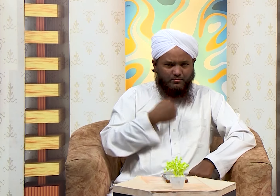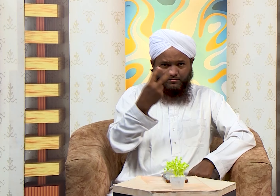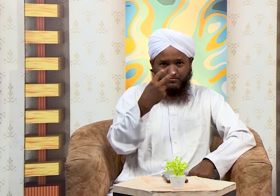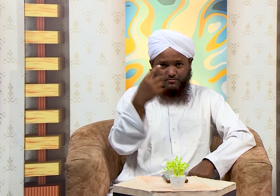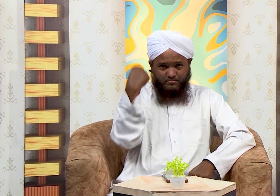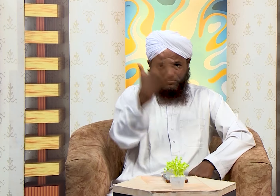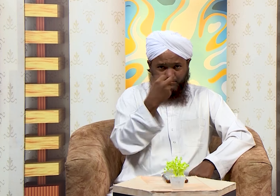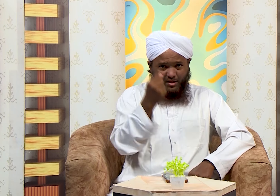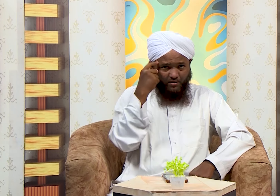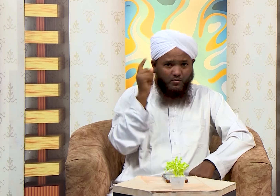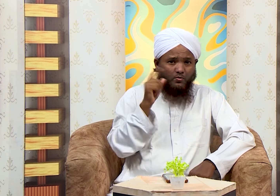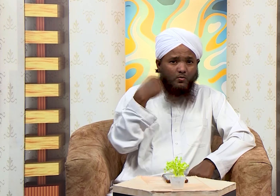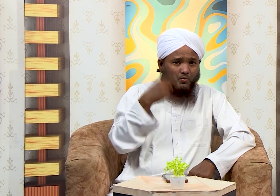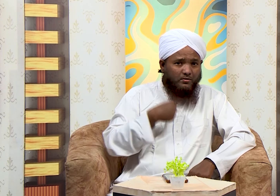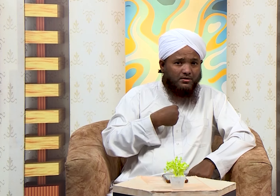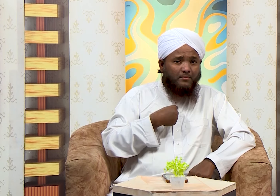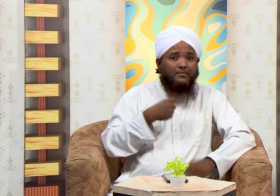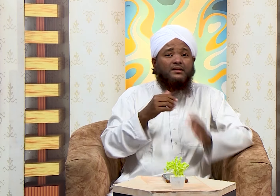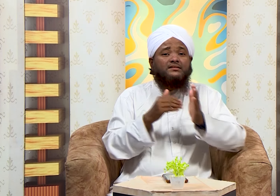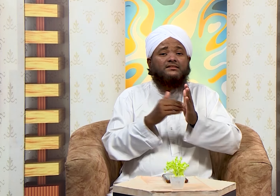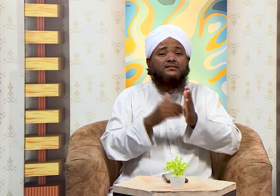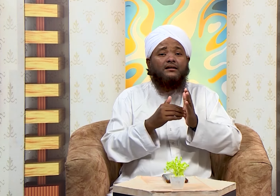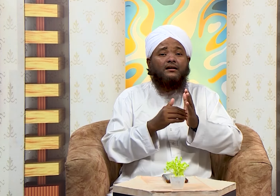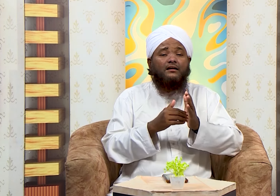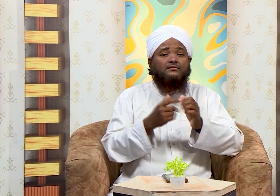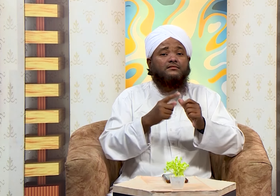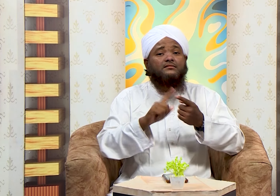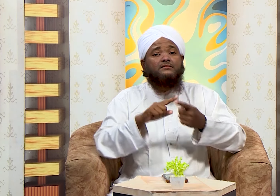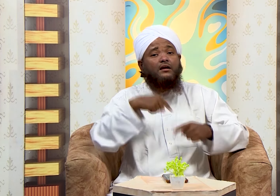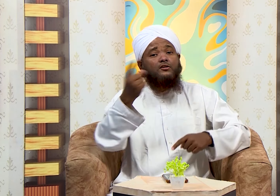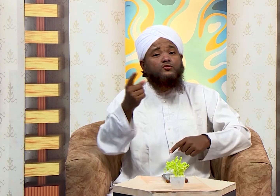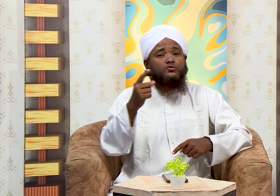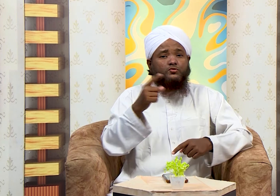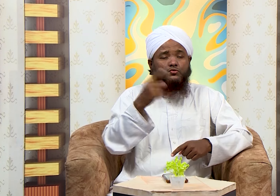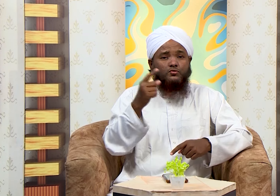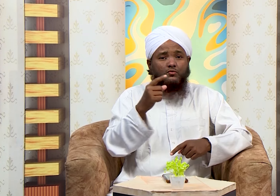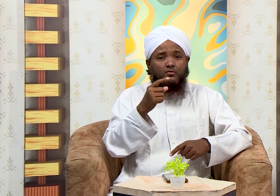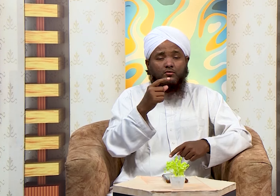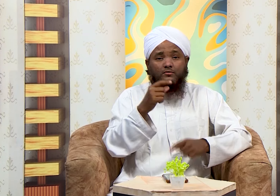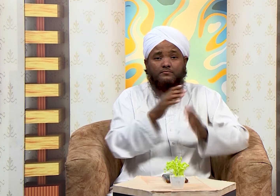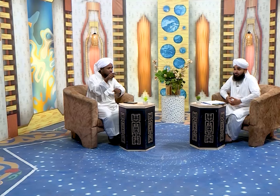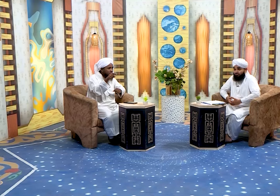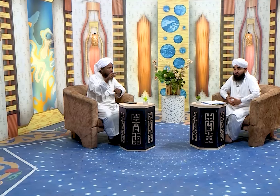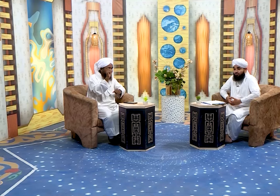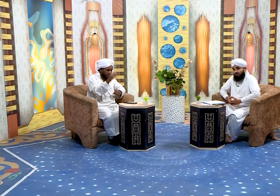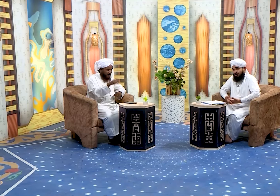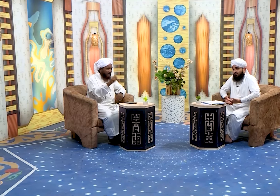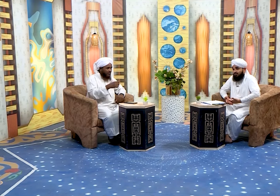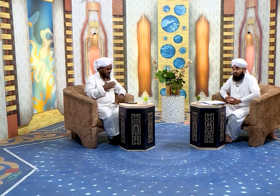ہو کہ میں زید بن سانہ ہوں حضرت عمر نے کہا وہی جو یہودیوں کا بہت بڑا عالم ہے تو وہی ہو کہاں